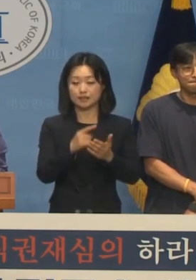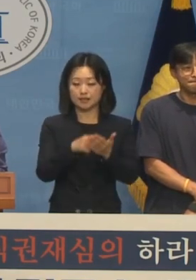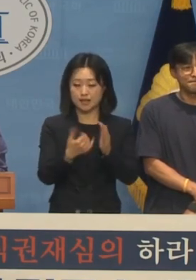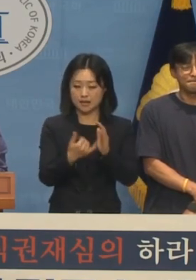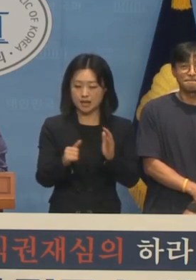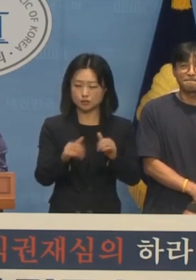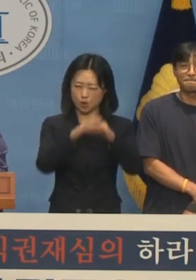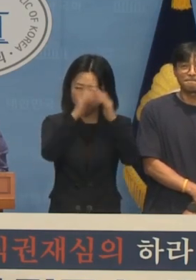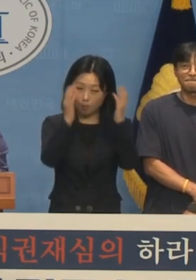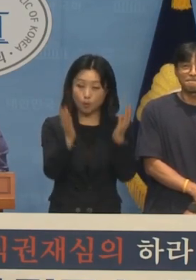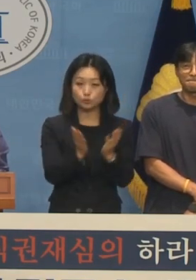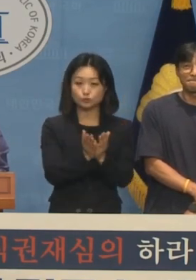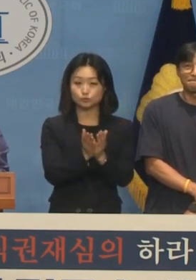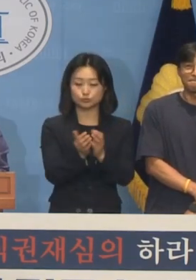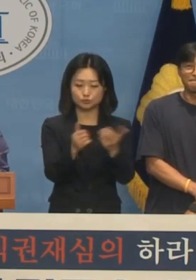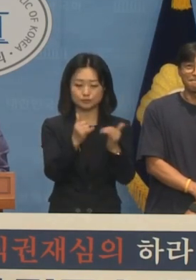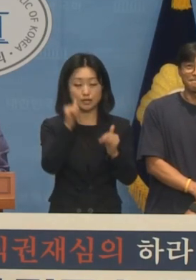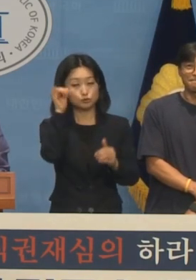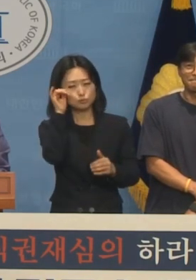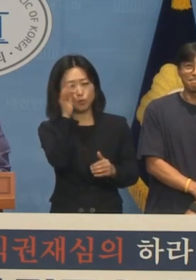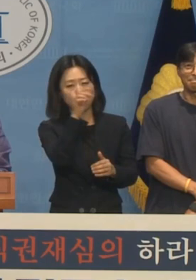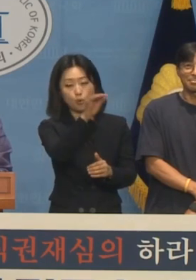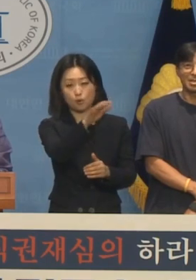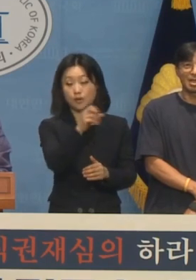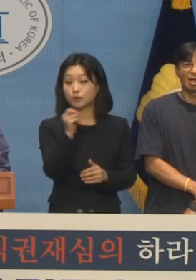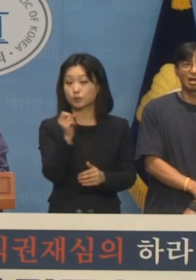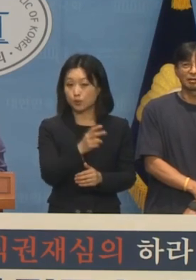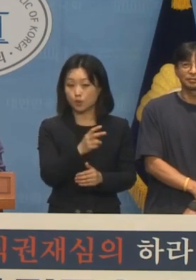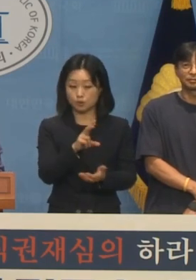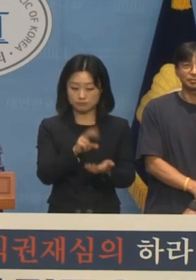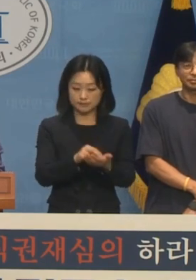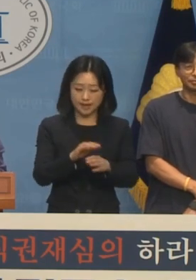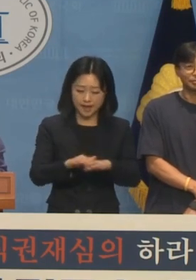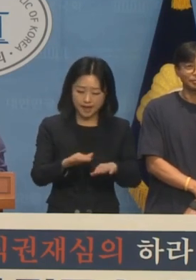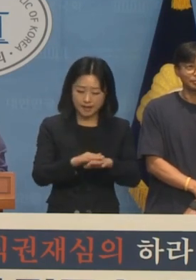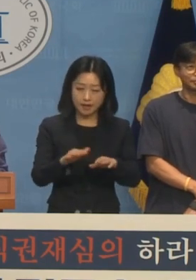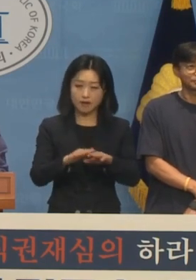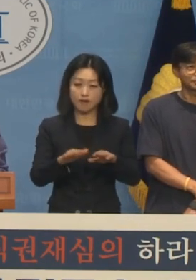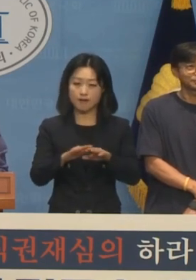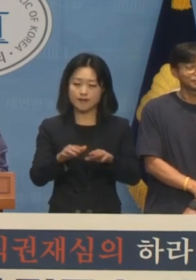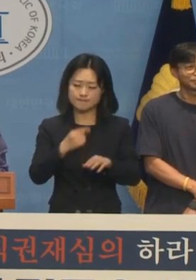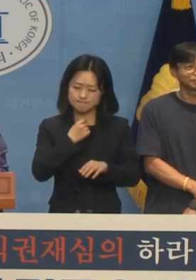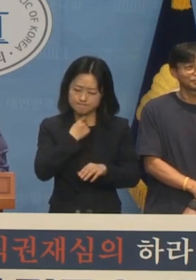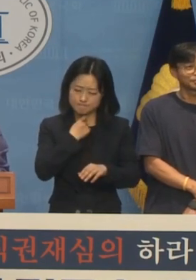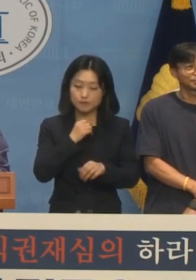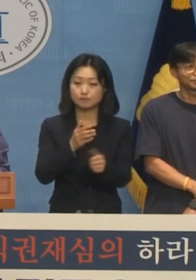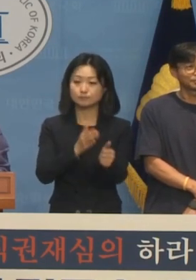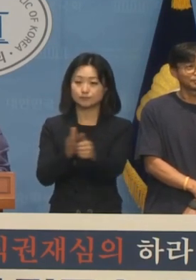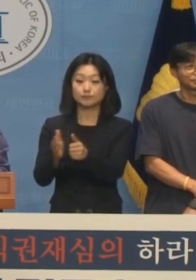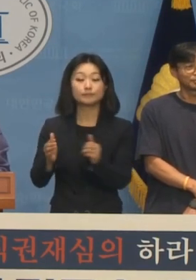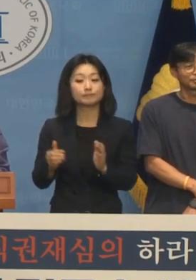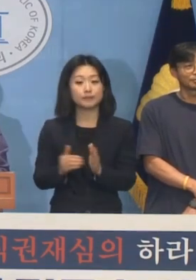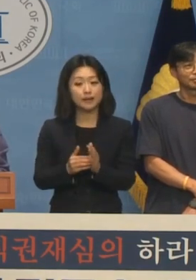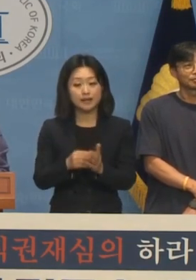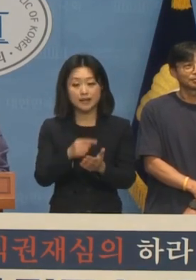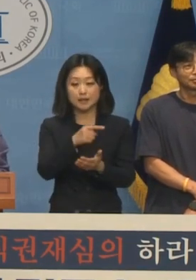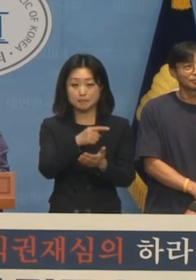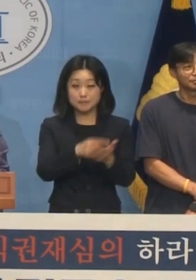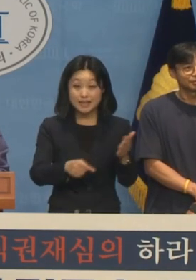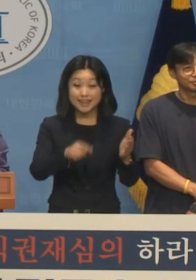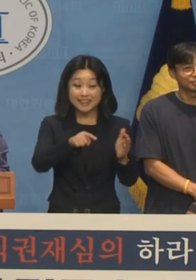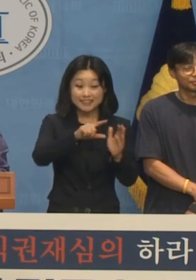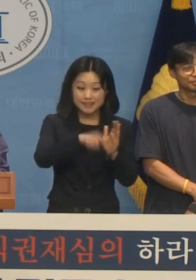국민이 피해자를 추모하며 아직 남아있는 문제들의 해결을 촉구했습니다. 피해